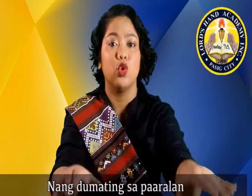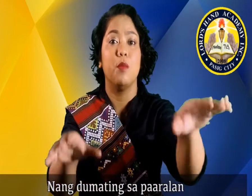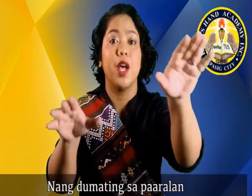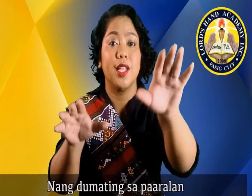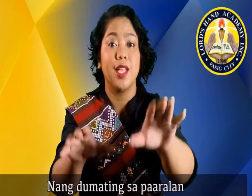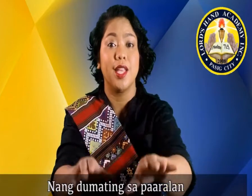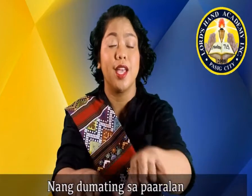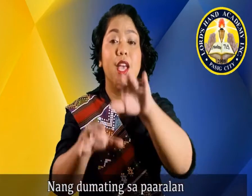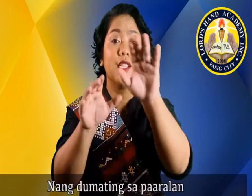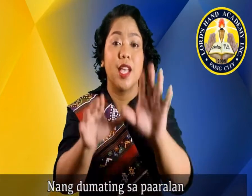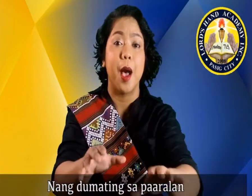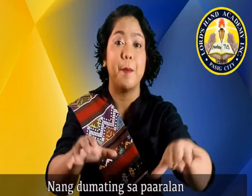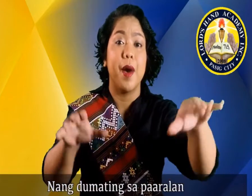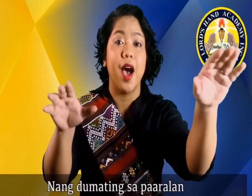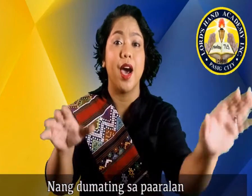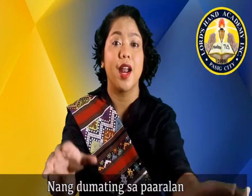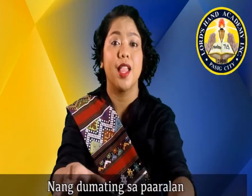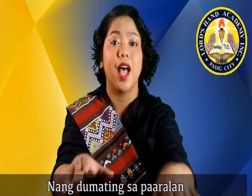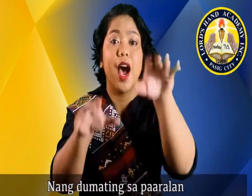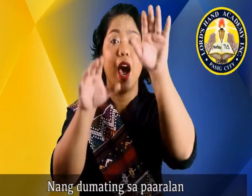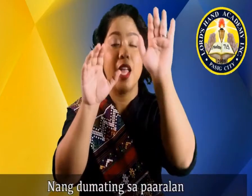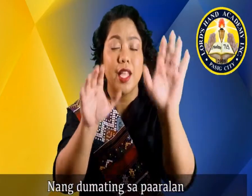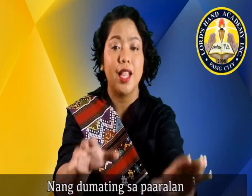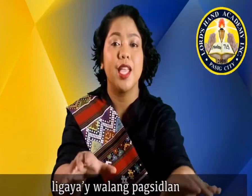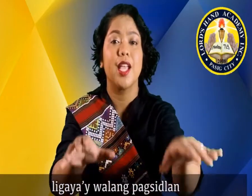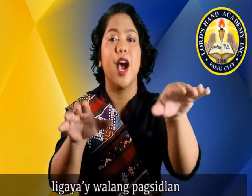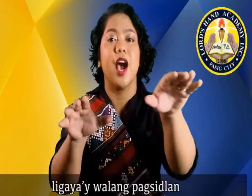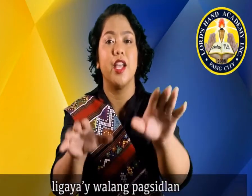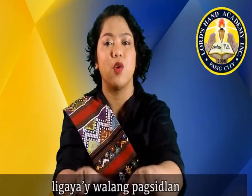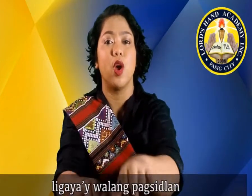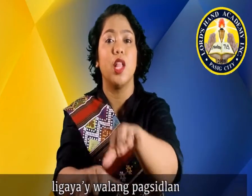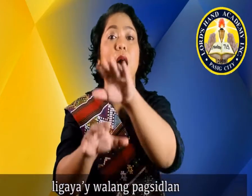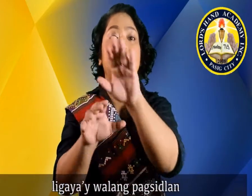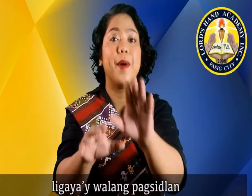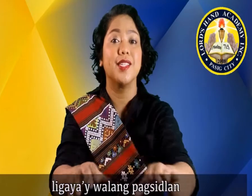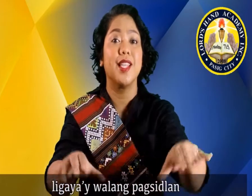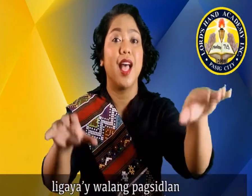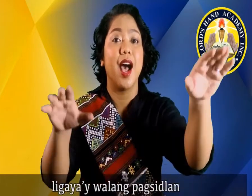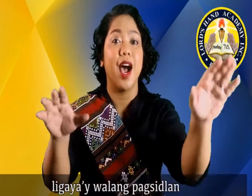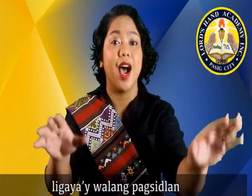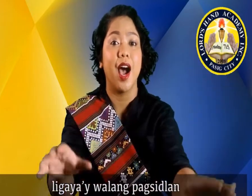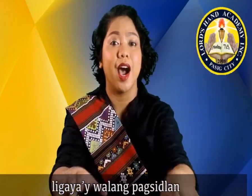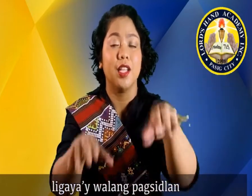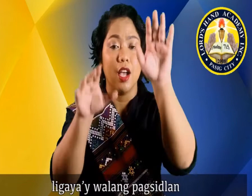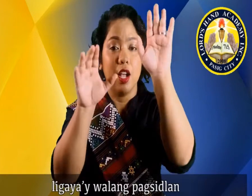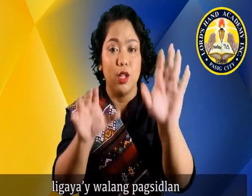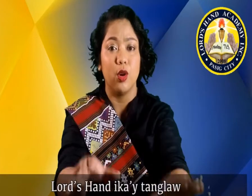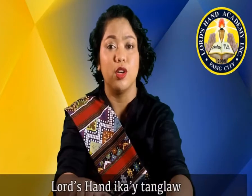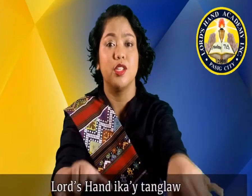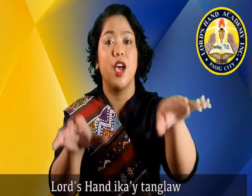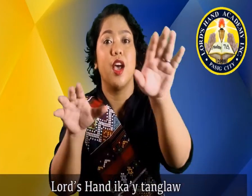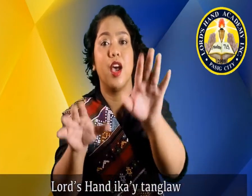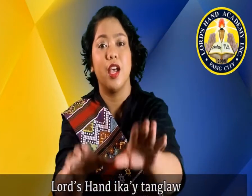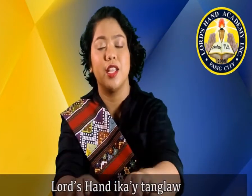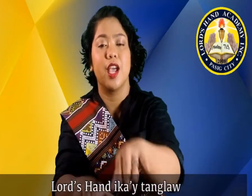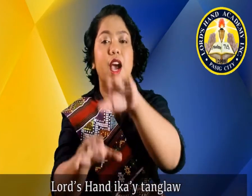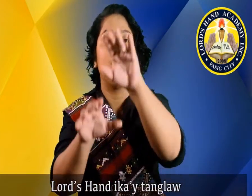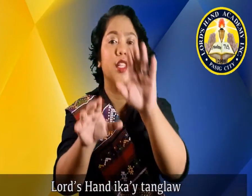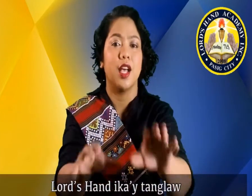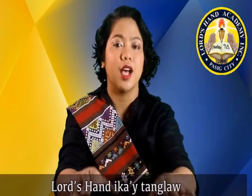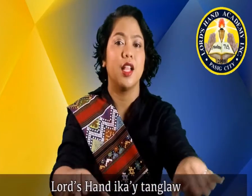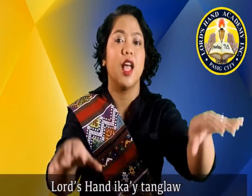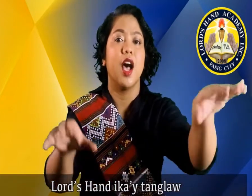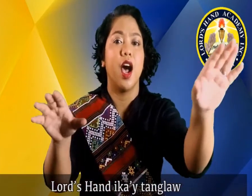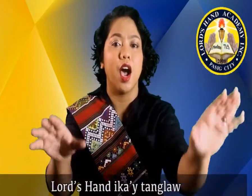Nang dumating sa paaralan, ligay ay walang pagsidlan. Lord, sa